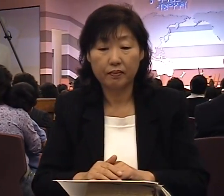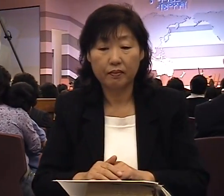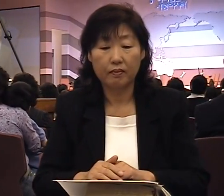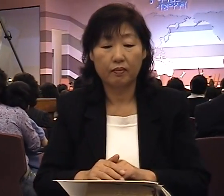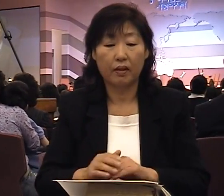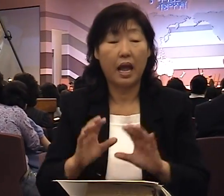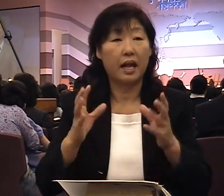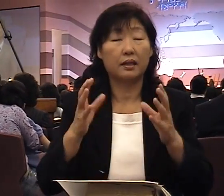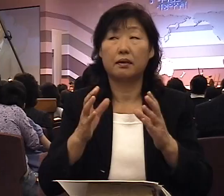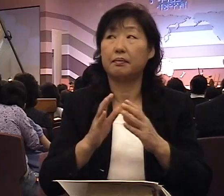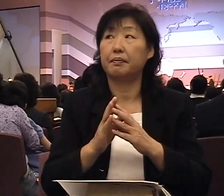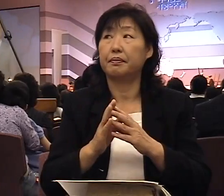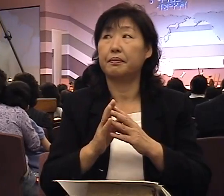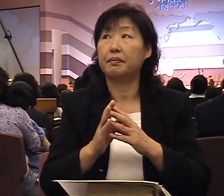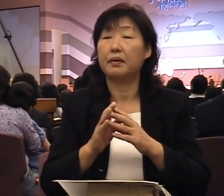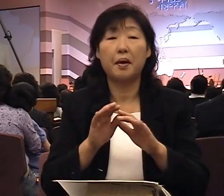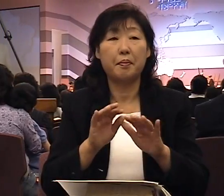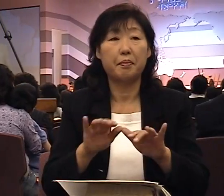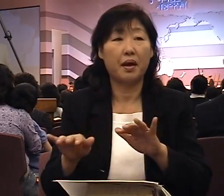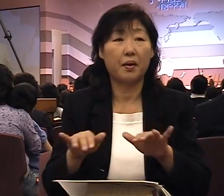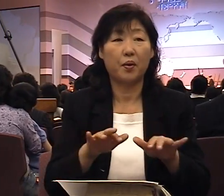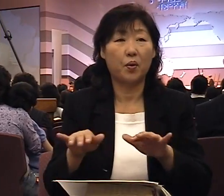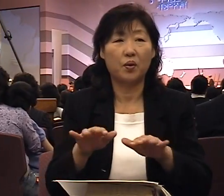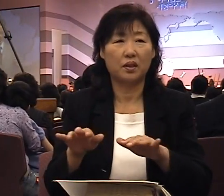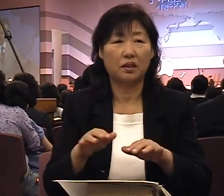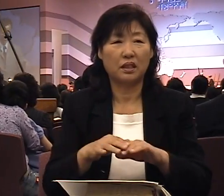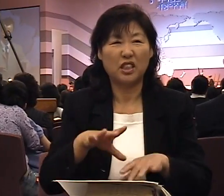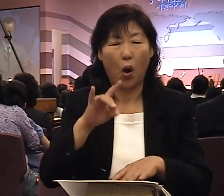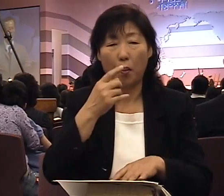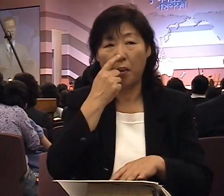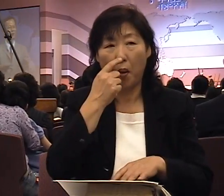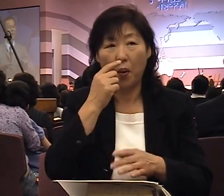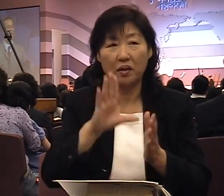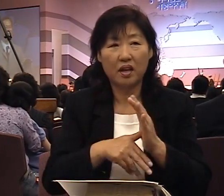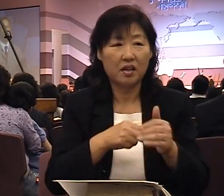여러분, 아이들이 피아노 처음 배울 때 선생님이